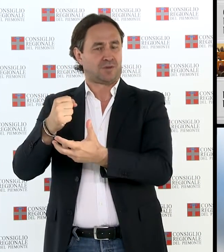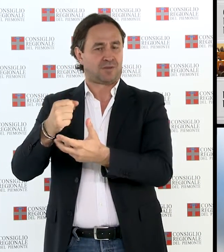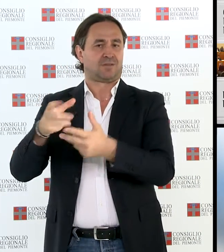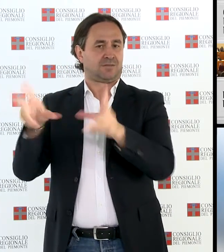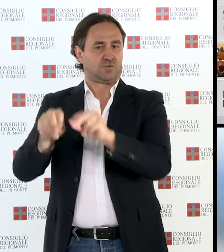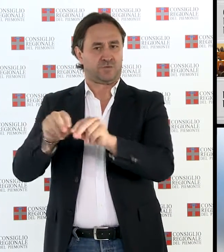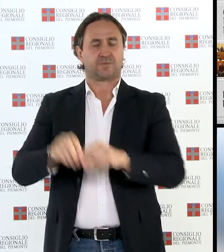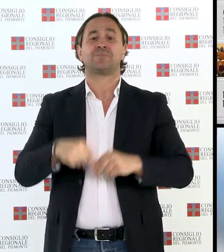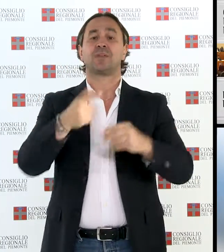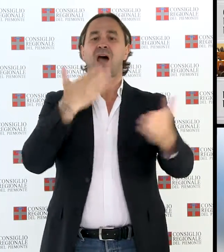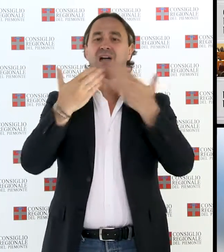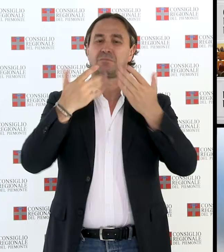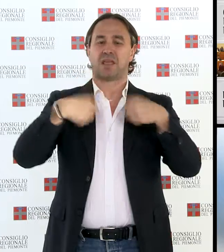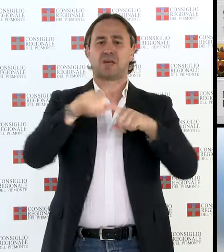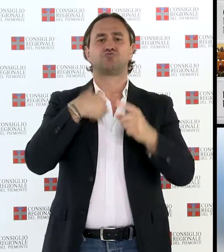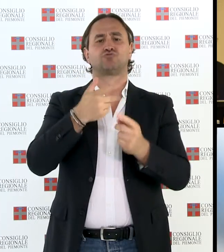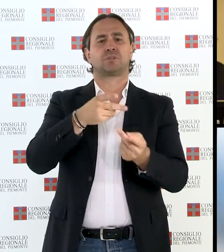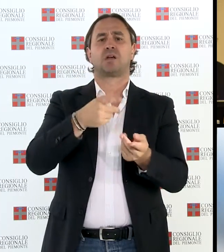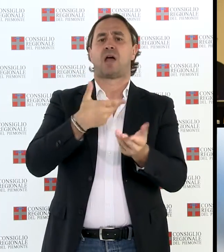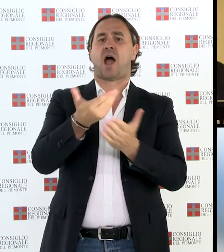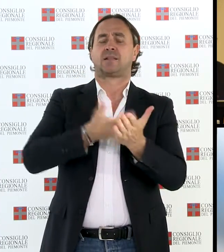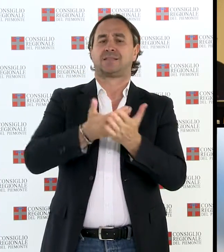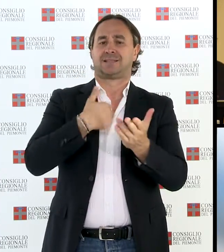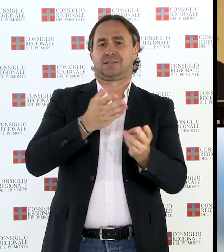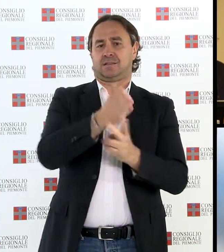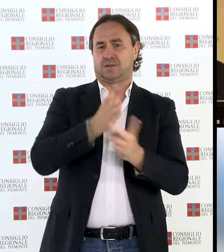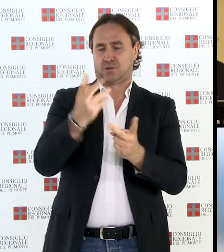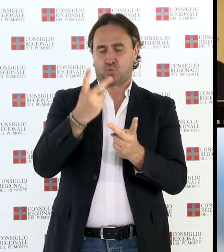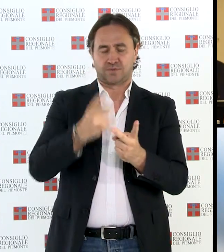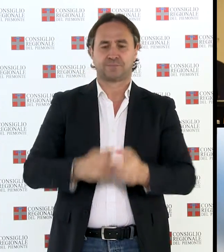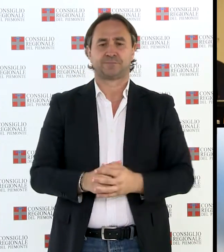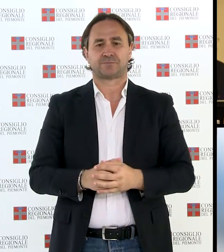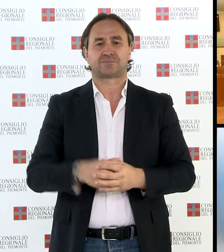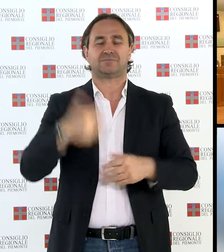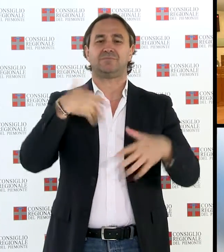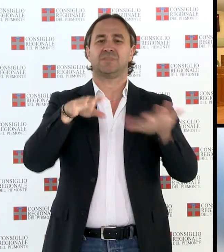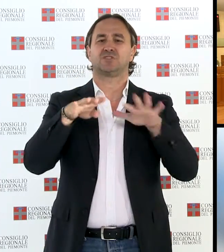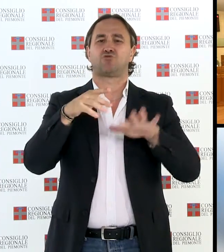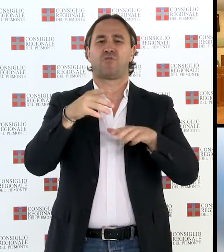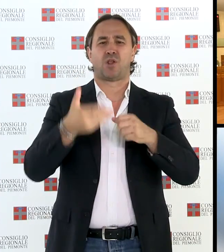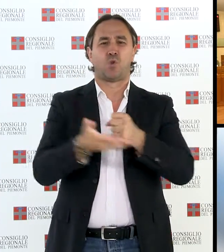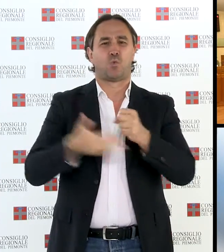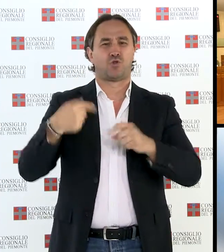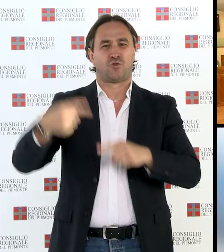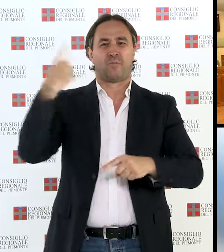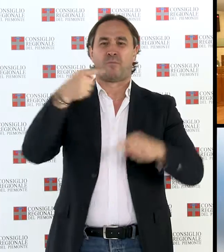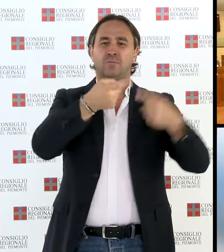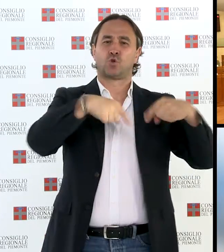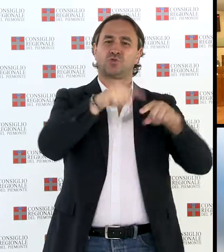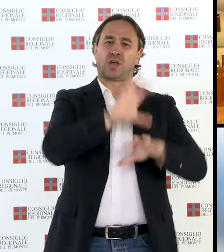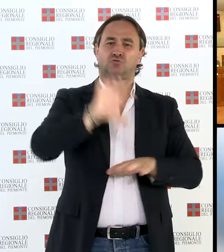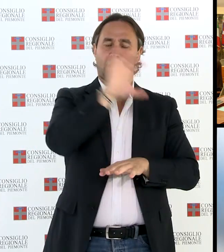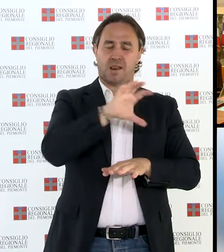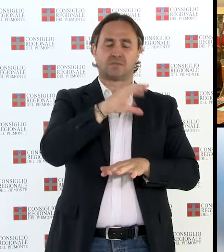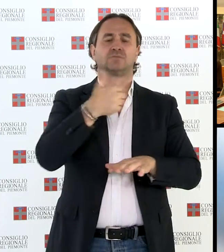L'Assemblea approva due atti di indirizzo. In apertura della seduta del 19 luglio, il Consiglio regionale ha osservato un minuto